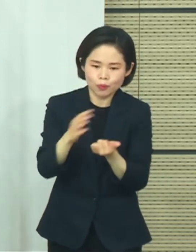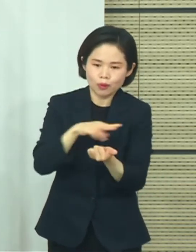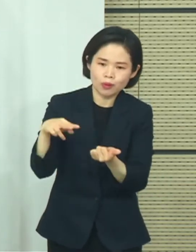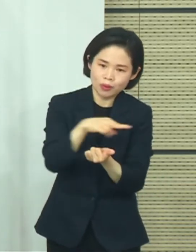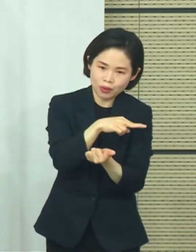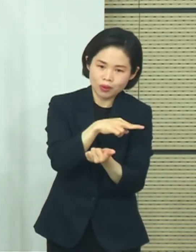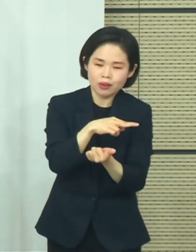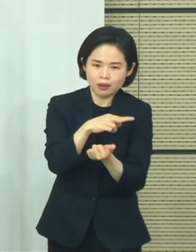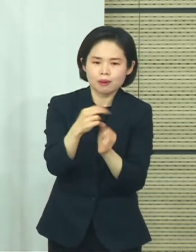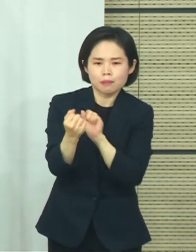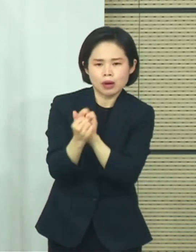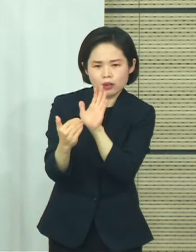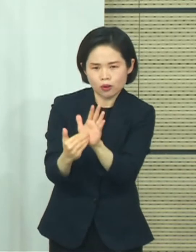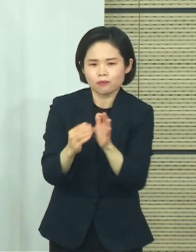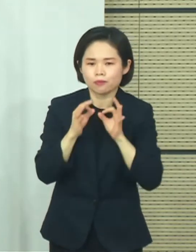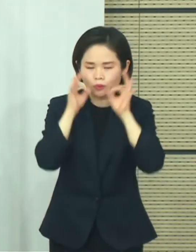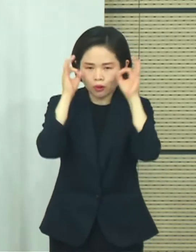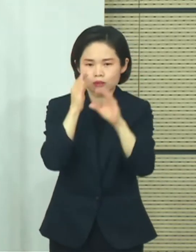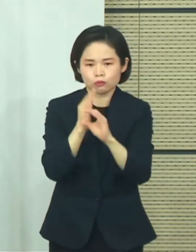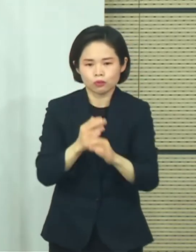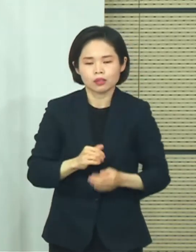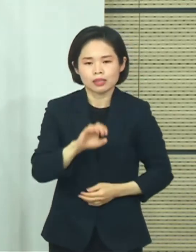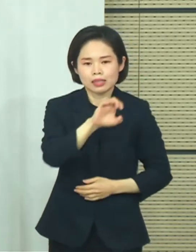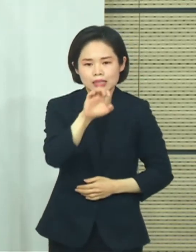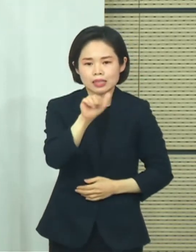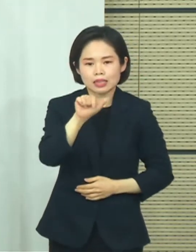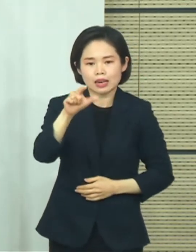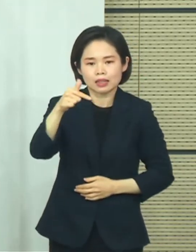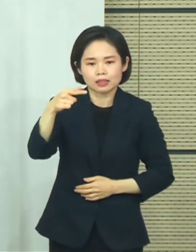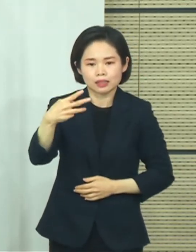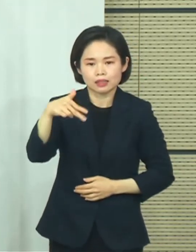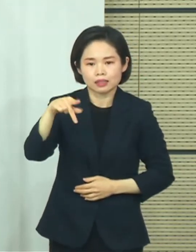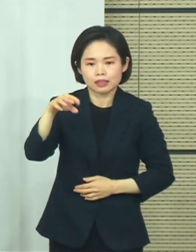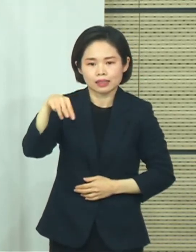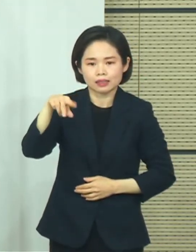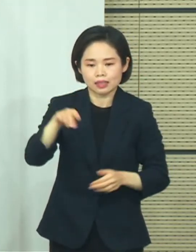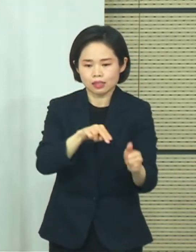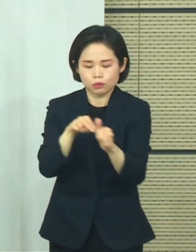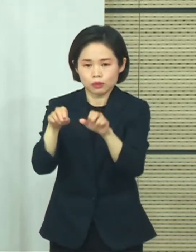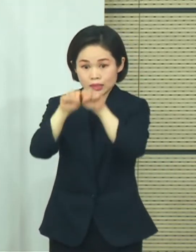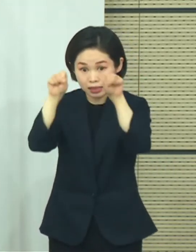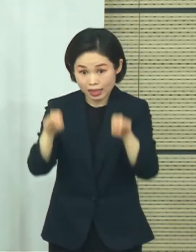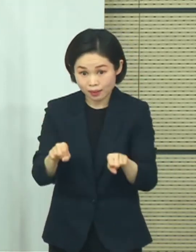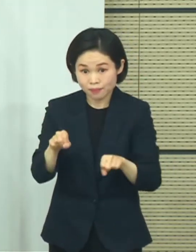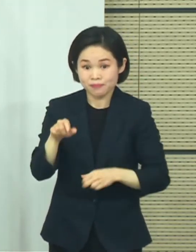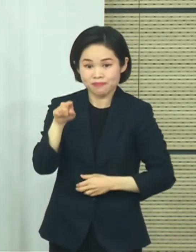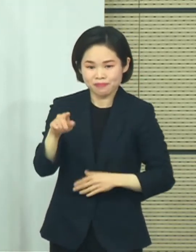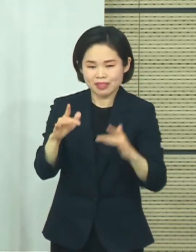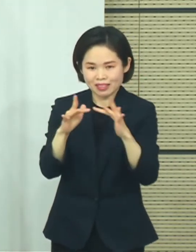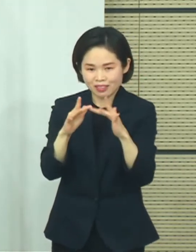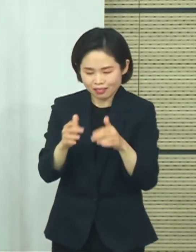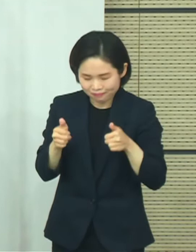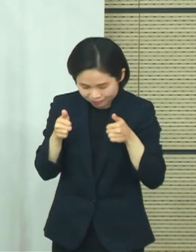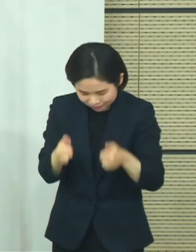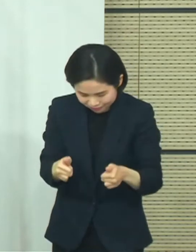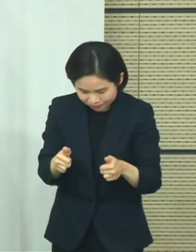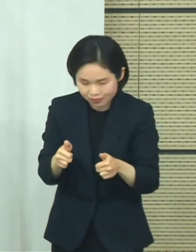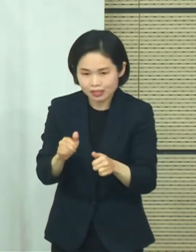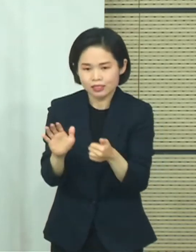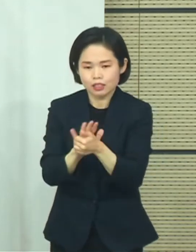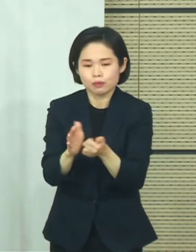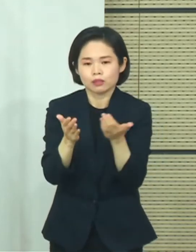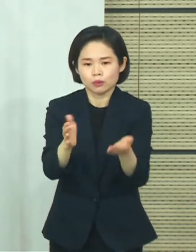있습니다 이하늘 창사 정보시스템을 통해 온라인 숙명 서비스를 제공하고 있으며 실내 봉안시설